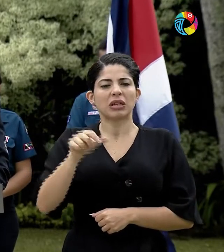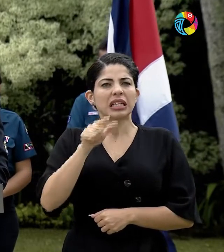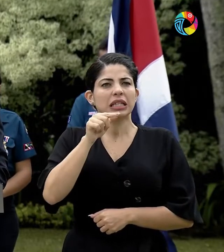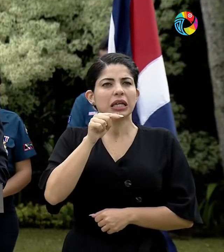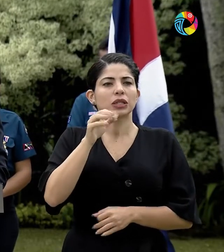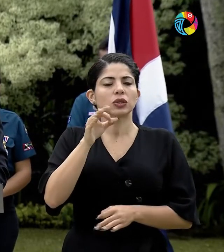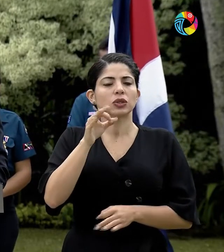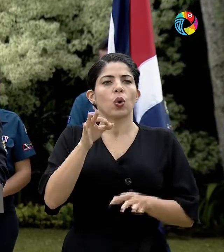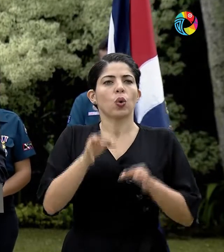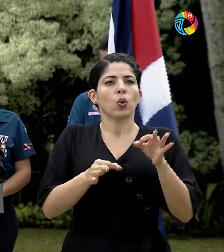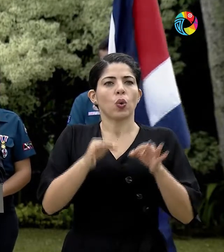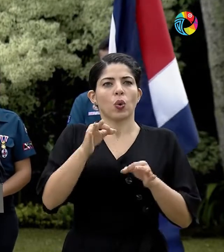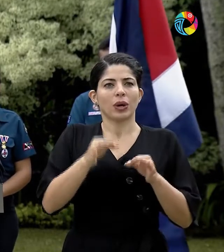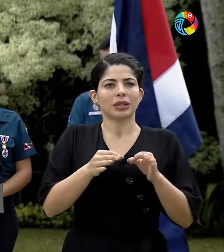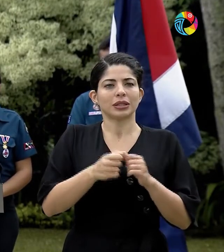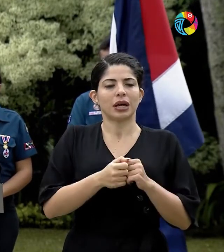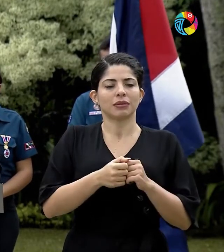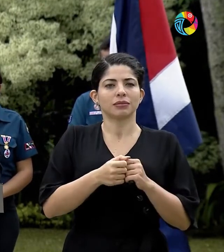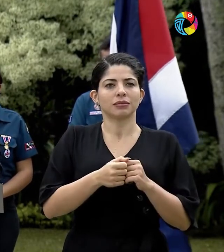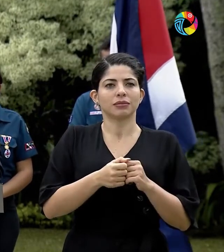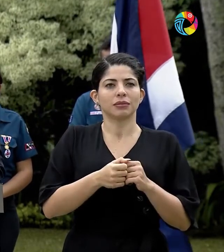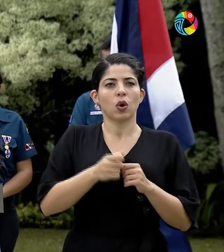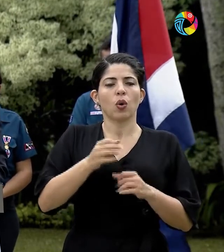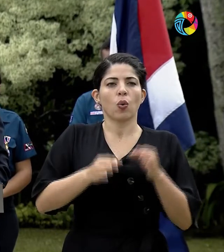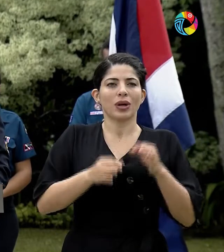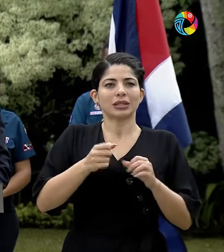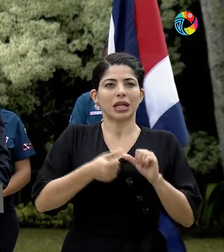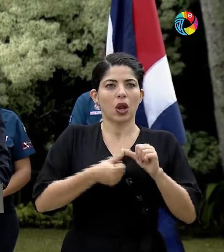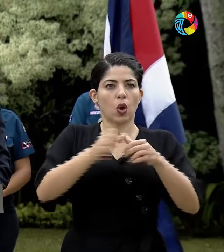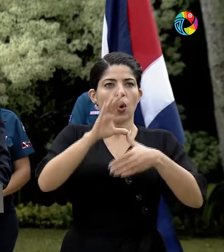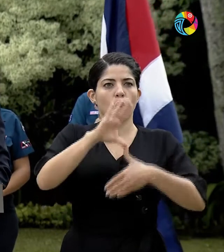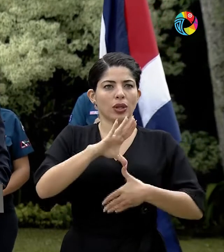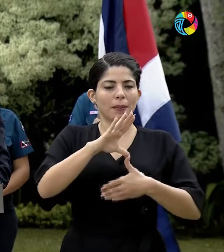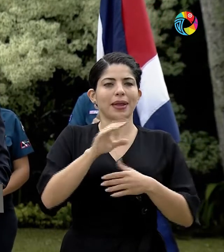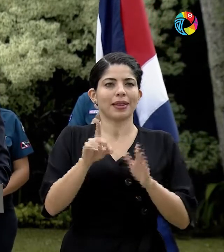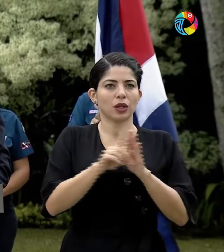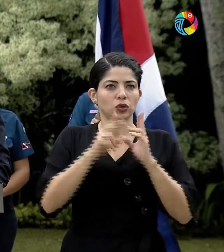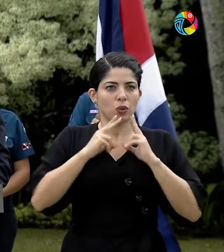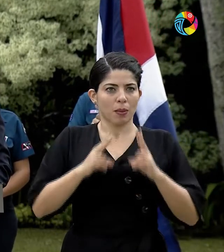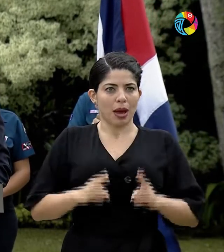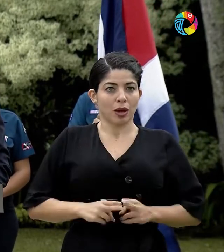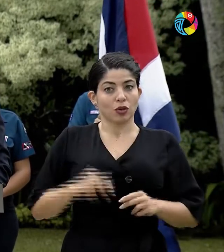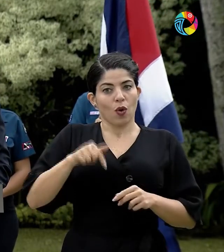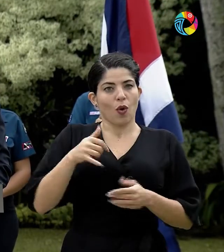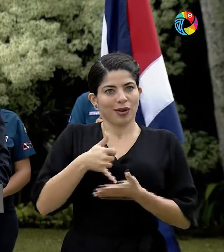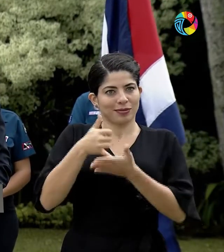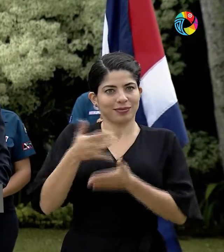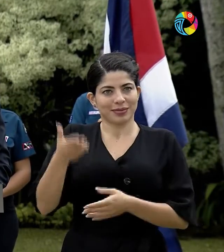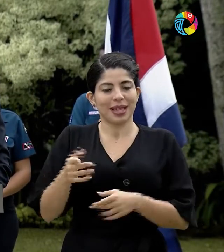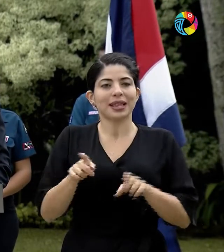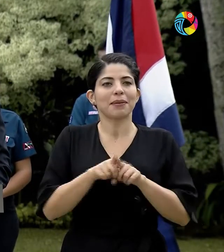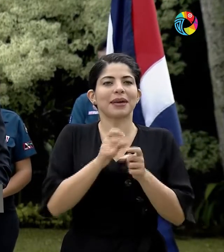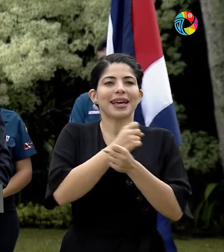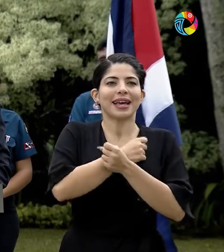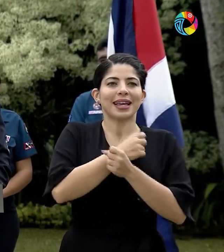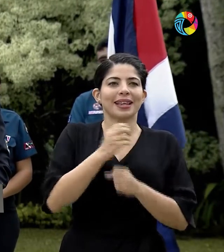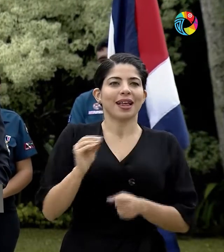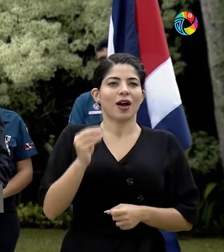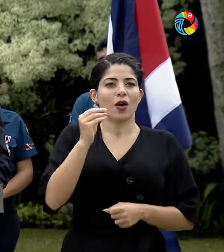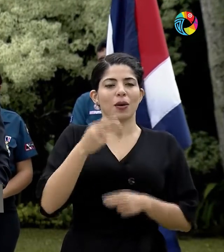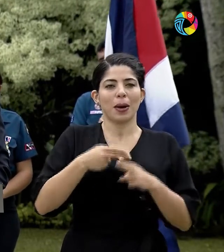Interamericana de Derechos Humanos y condecorada esta mañana, querida joven Miranda